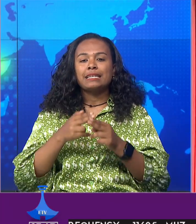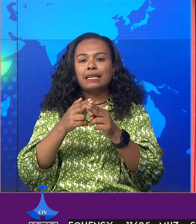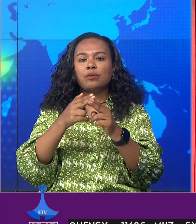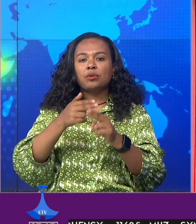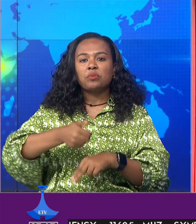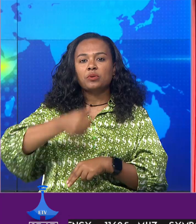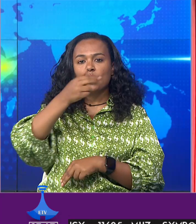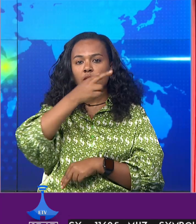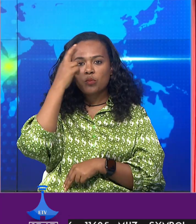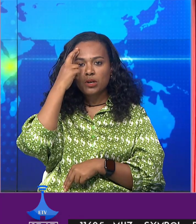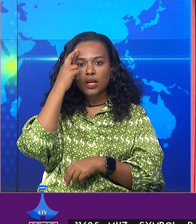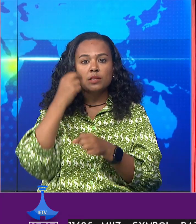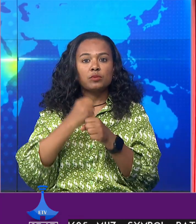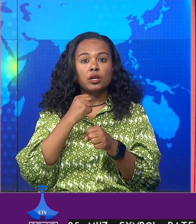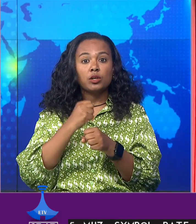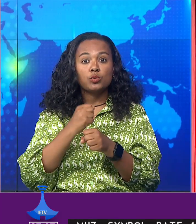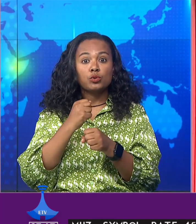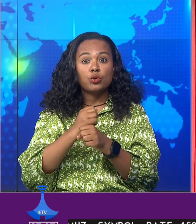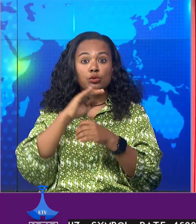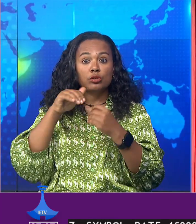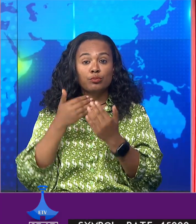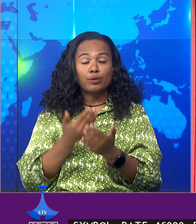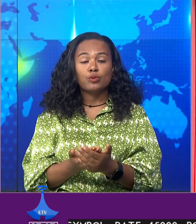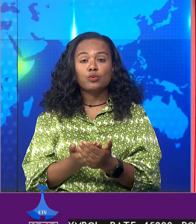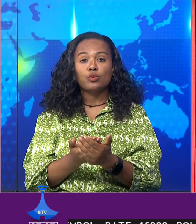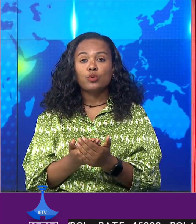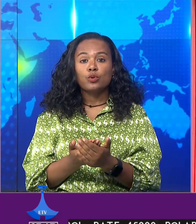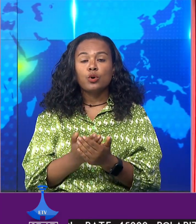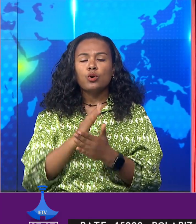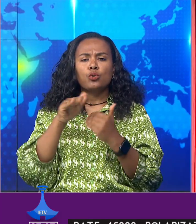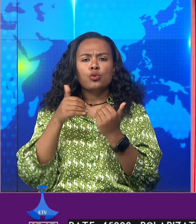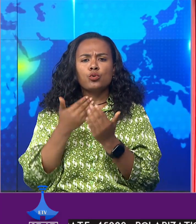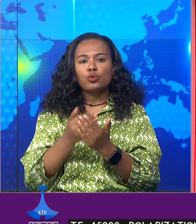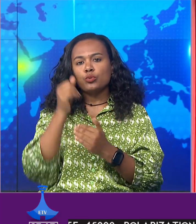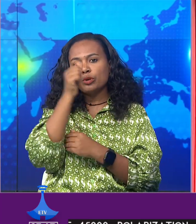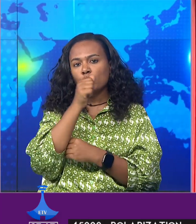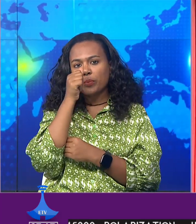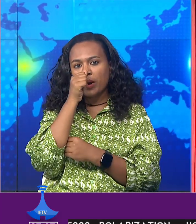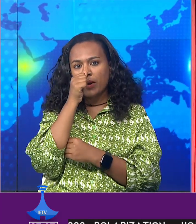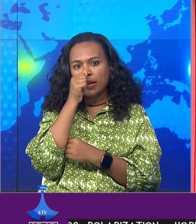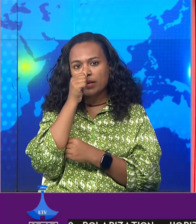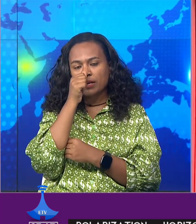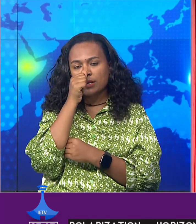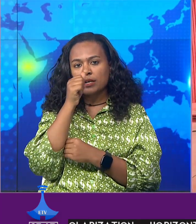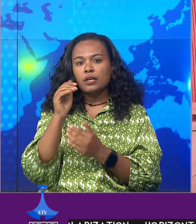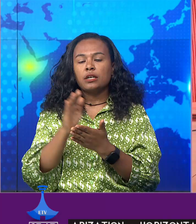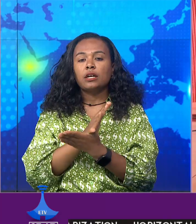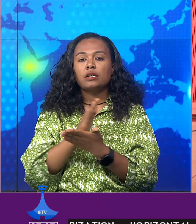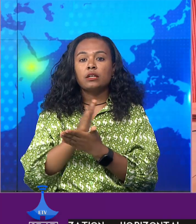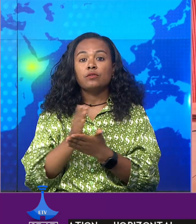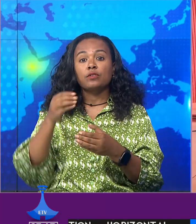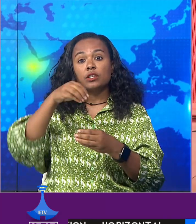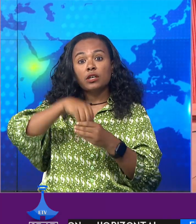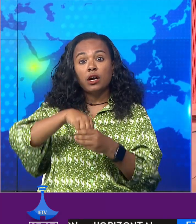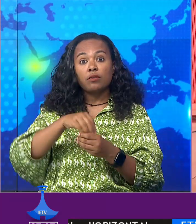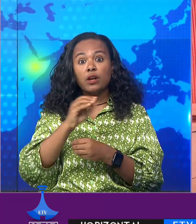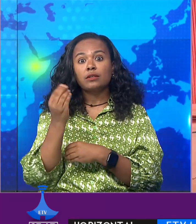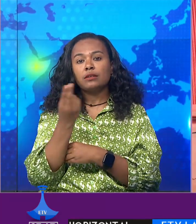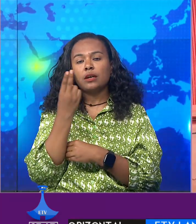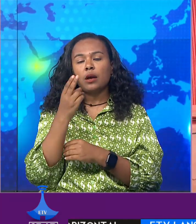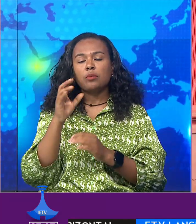የሰየምንበትም ዋናው ምክንያት የምንሰራቸውን ስራዎች በሙሉ ሁሉንም ኢትዮጵያውያን እንዲያሳትፍ፣ እንዲያቅፍ እና